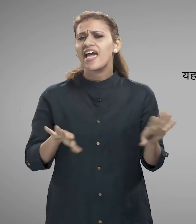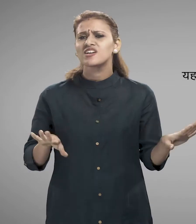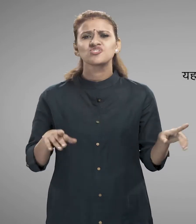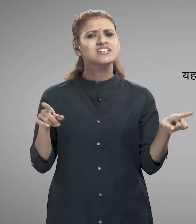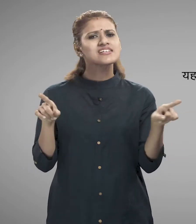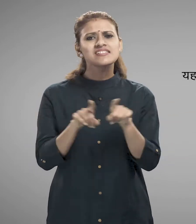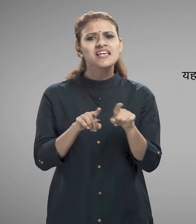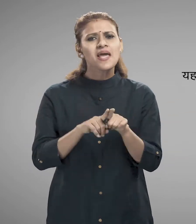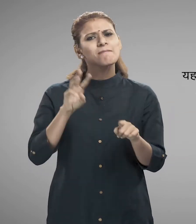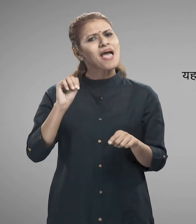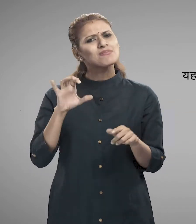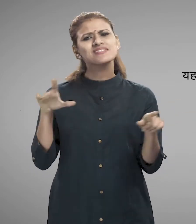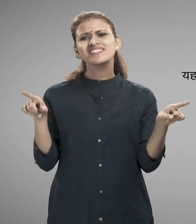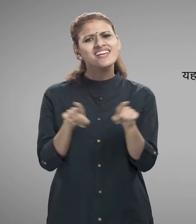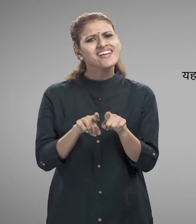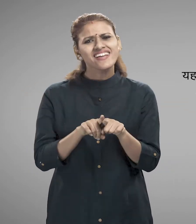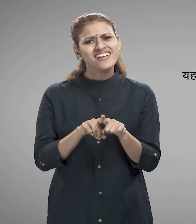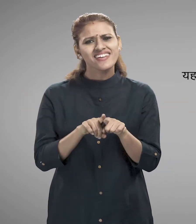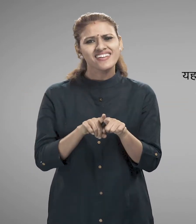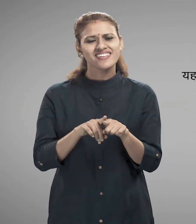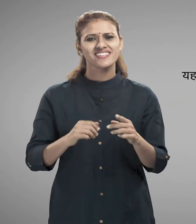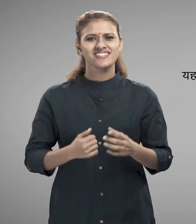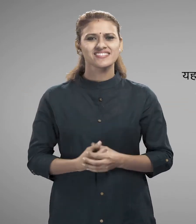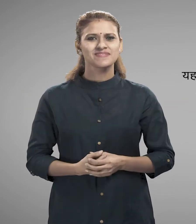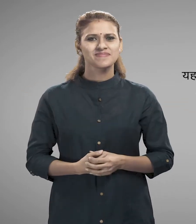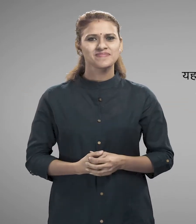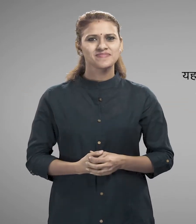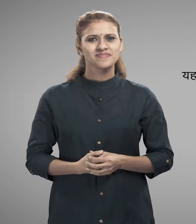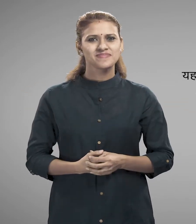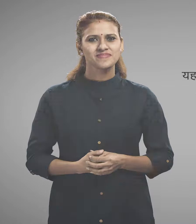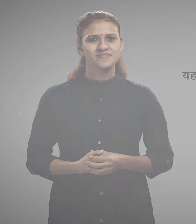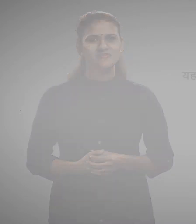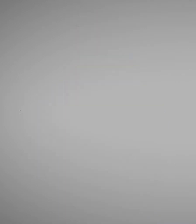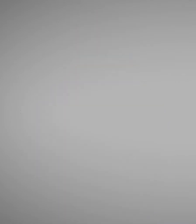सब स्वाभाविक रूप से होता है और मासिक धर्म भी।